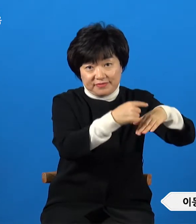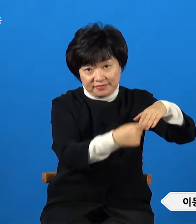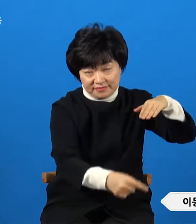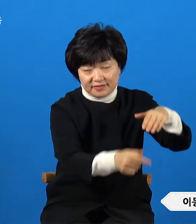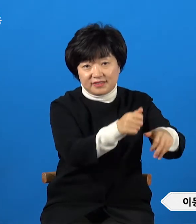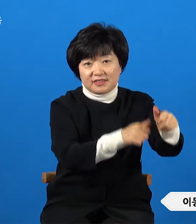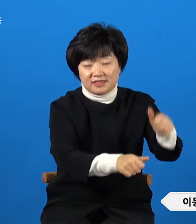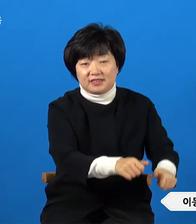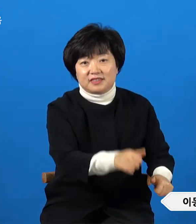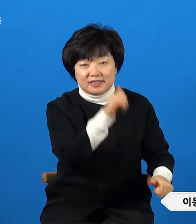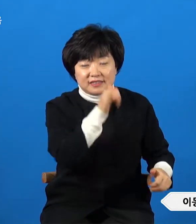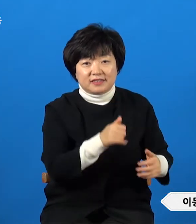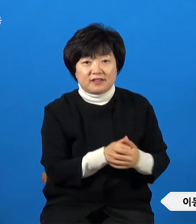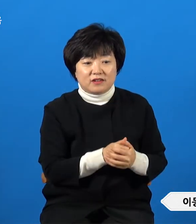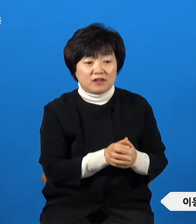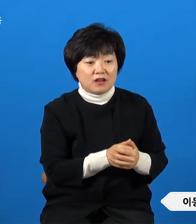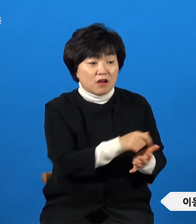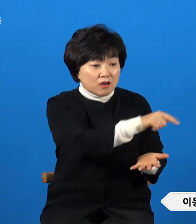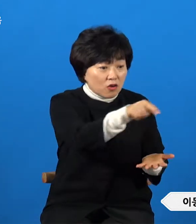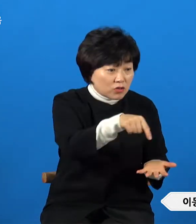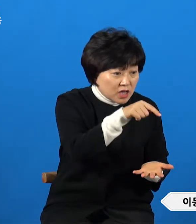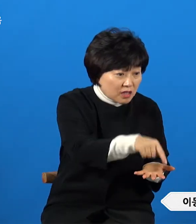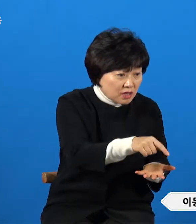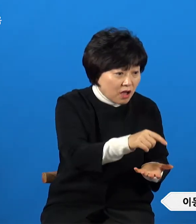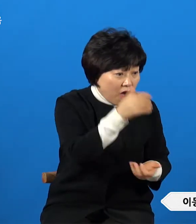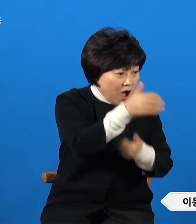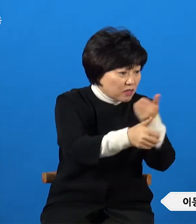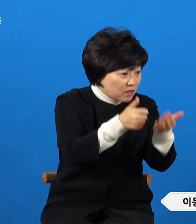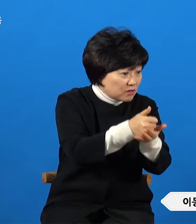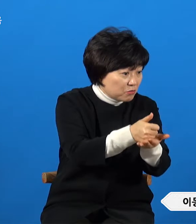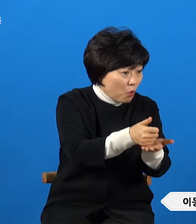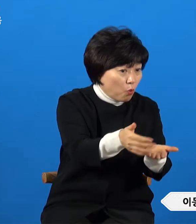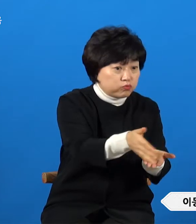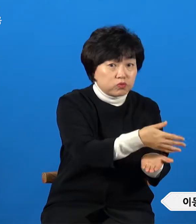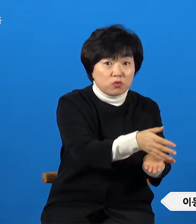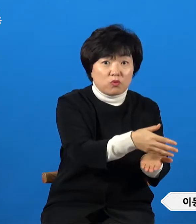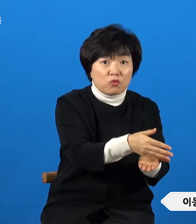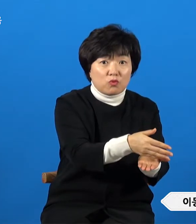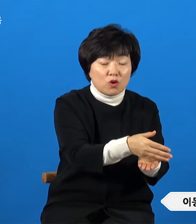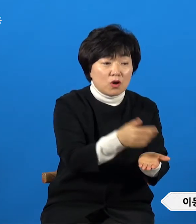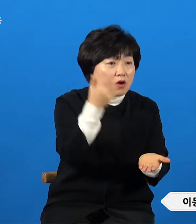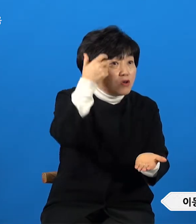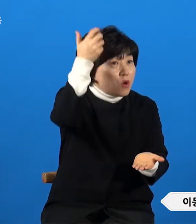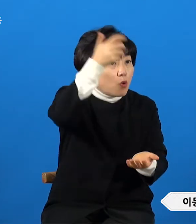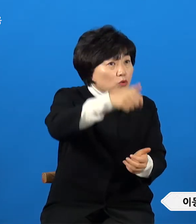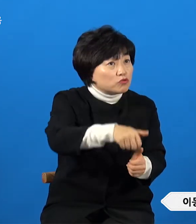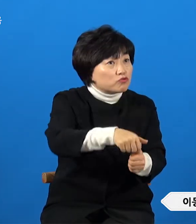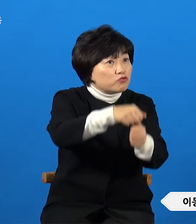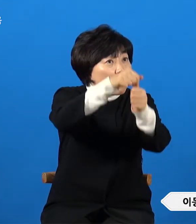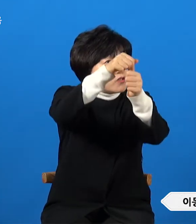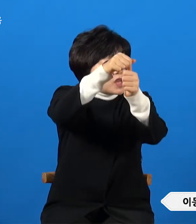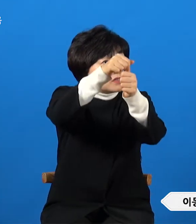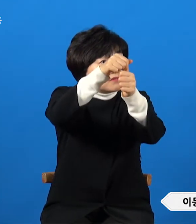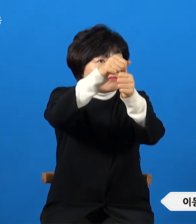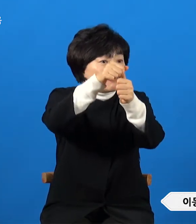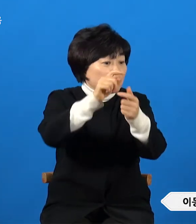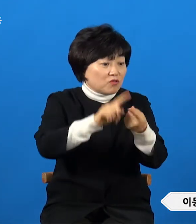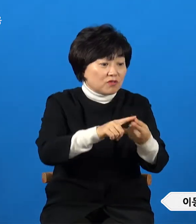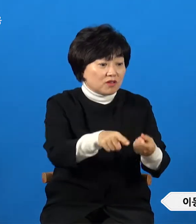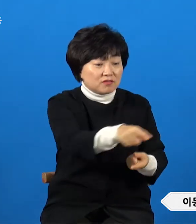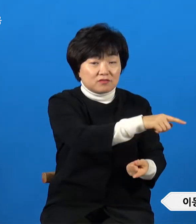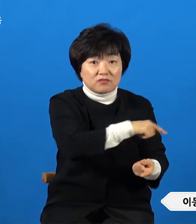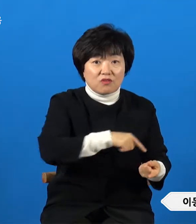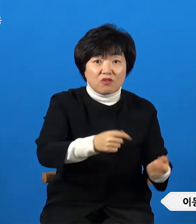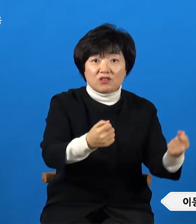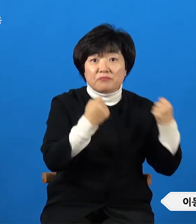철학으로도 하나님은 찾을 수가 없고, 그리고 인간의 영혼을 구원하는 일에는 헬라의 지혜는 여전히